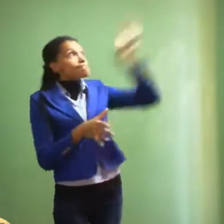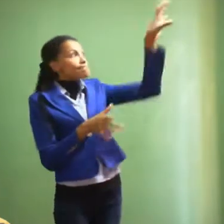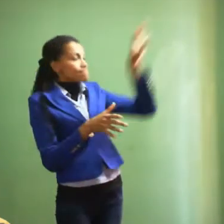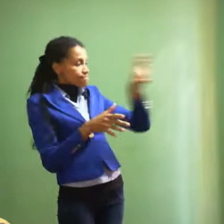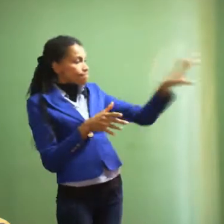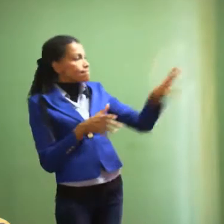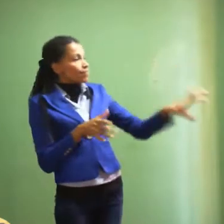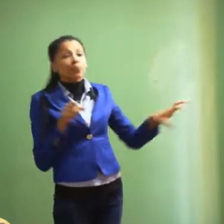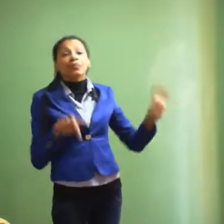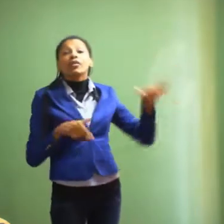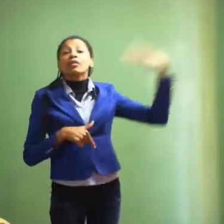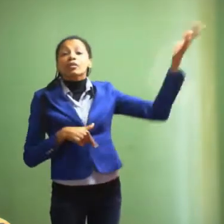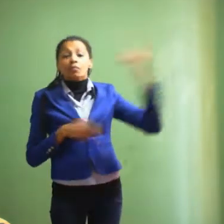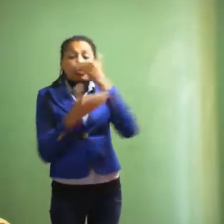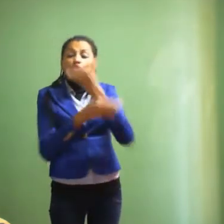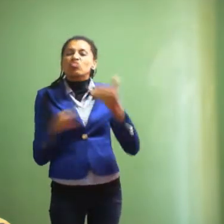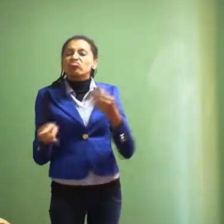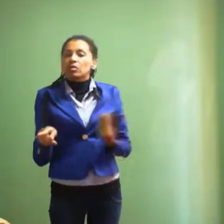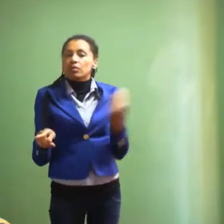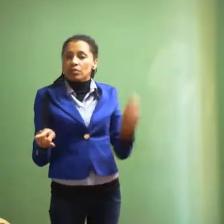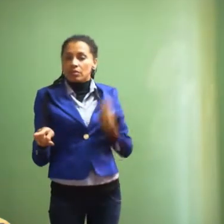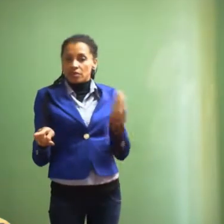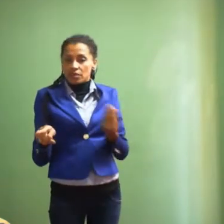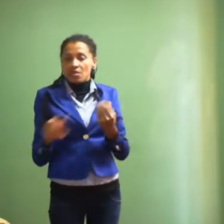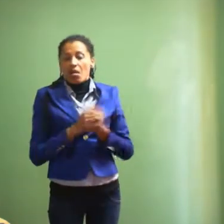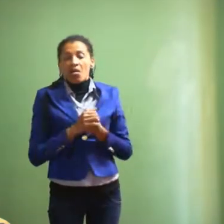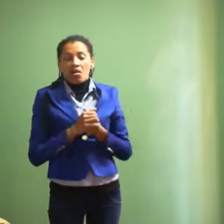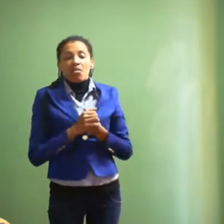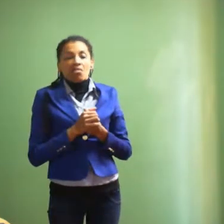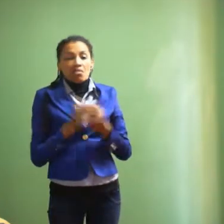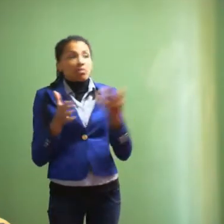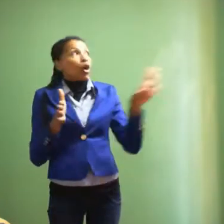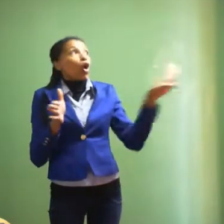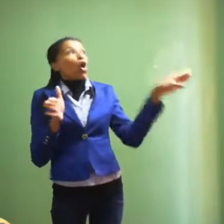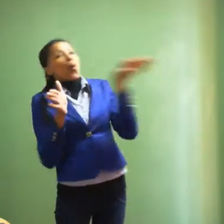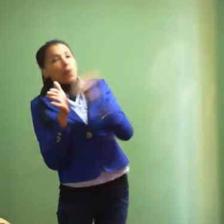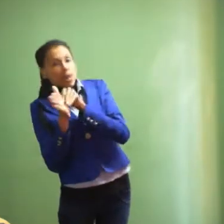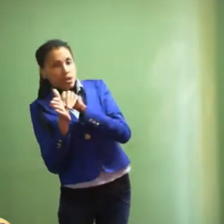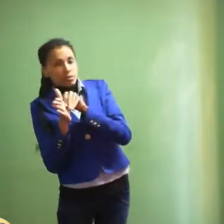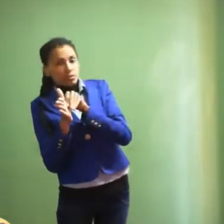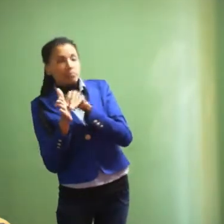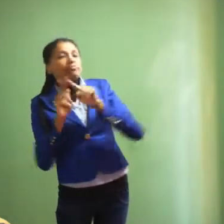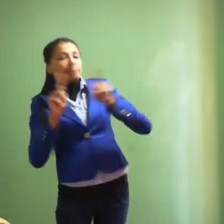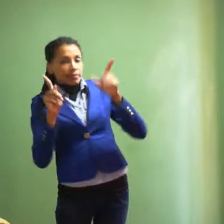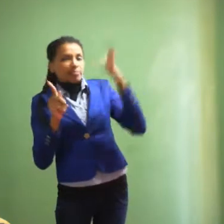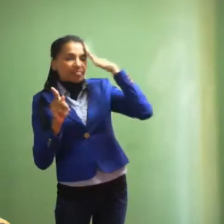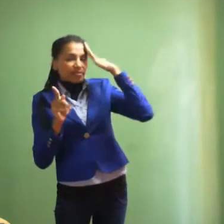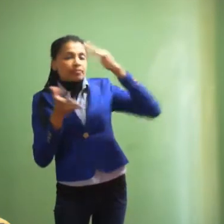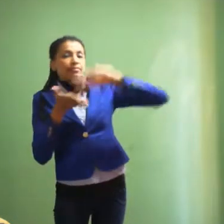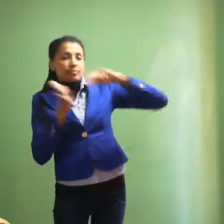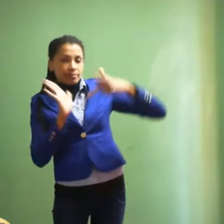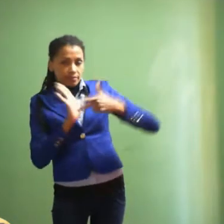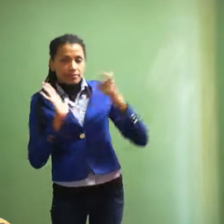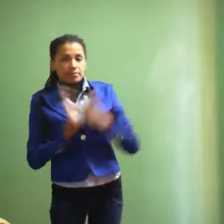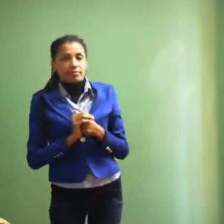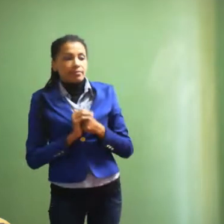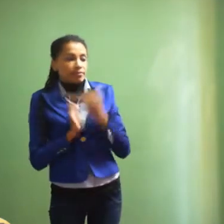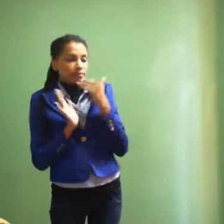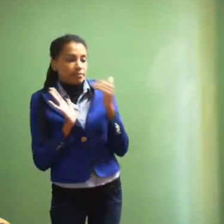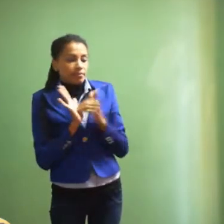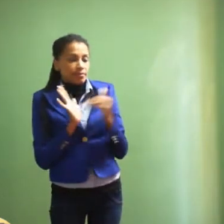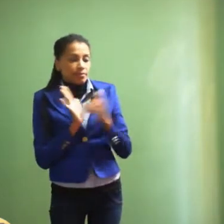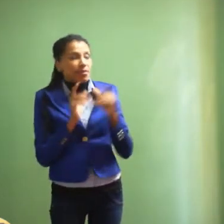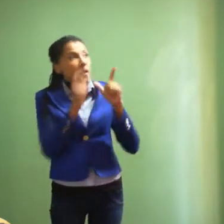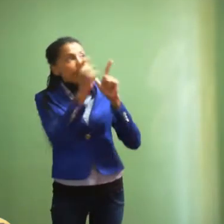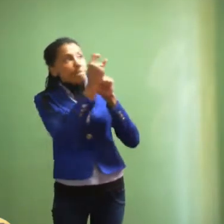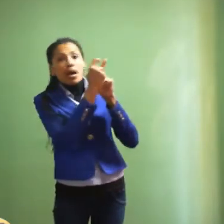ellos después van a hacer ese trabajo posterior, sí de consignarlo en el cuaderno, pero ya con un sentido muy claro. Pueden, por ejemplo, allí